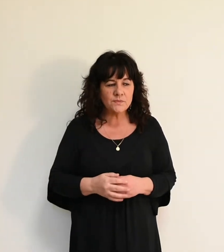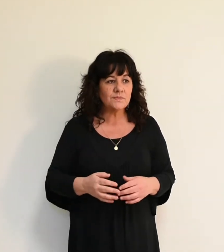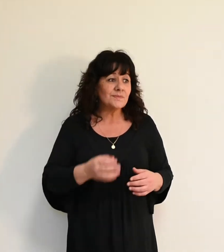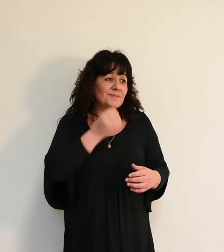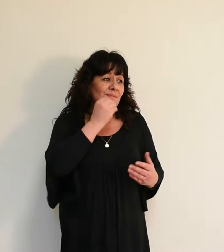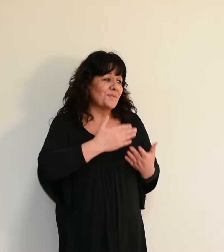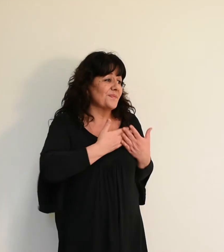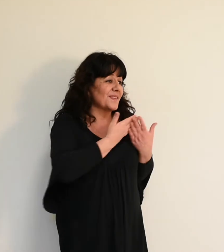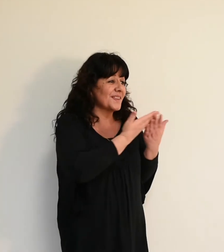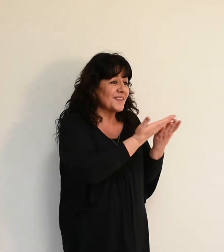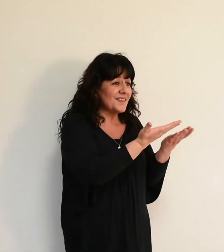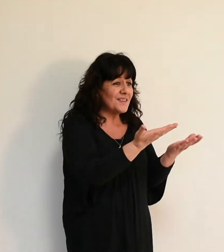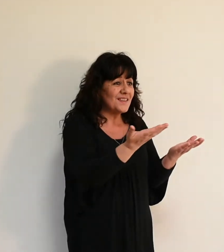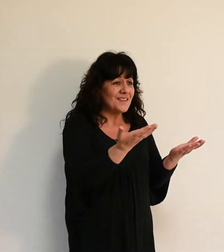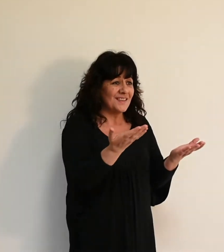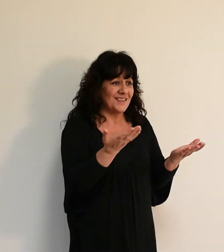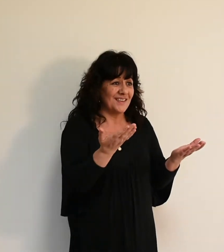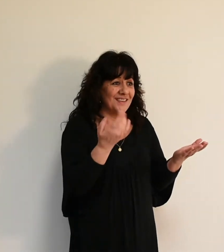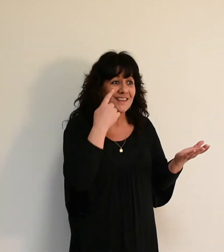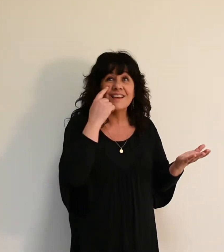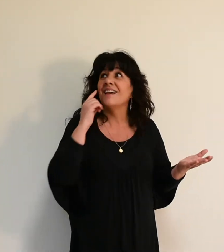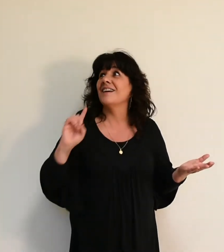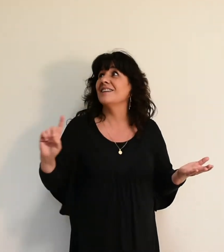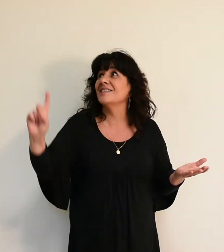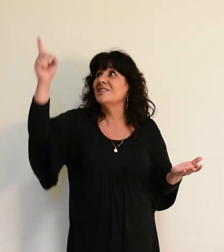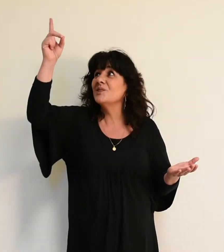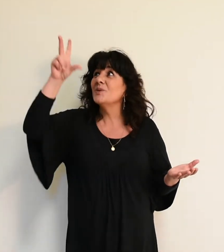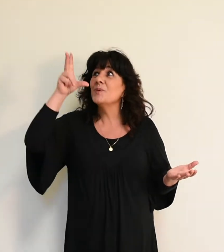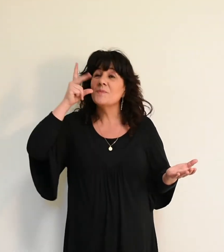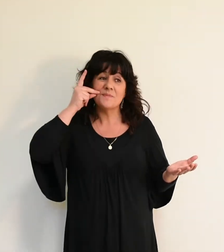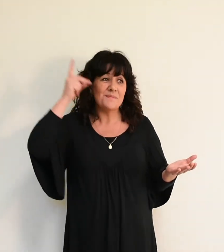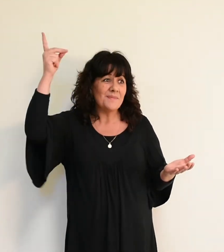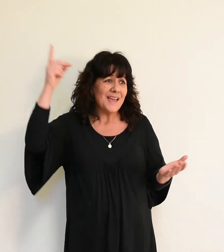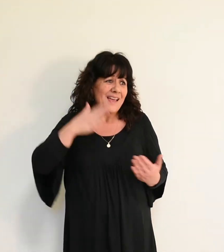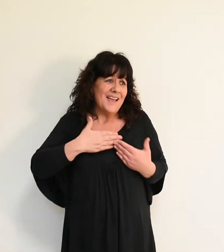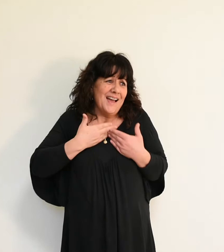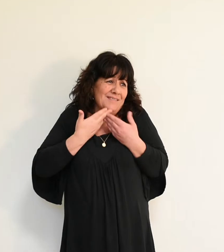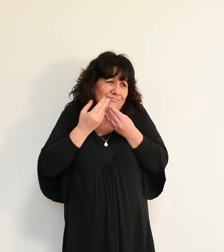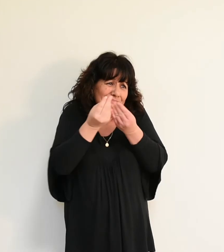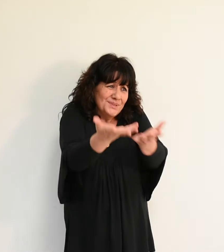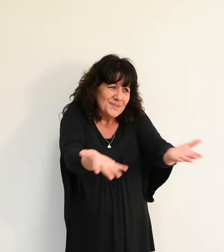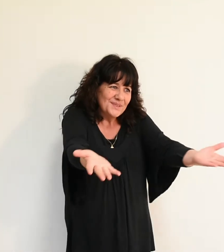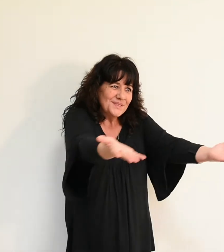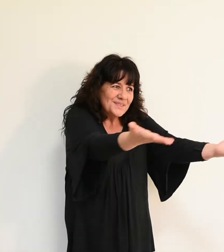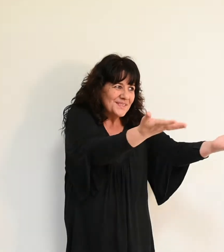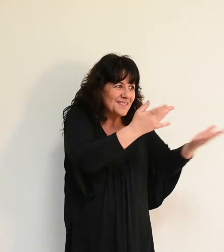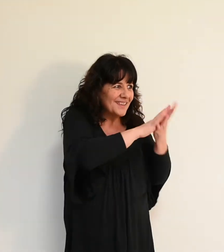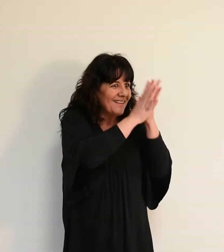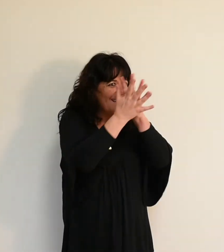Bien-aimés, voyez quel grand amour nous a donné le Père pour que nous soyons appelés enfants de Dieu. Et nous